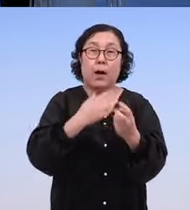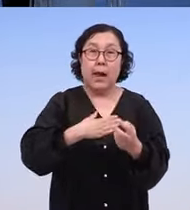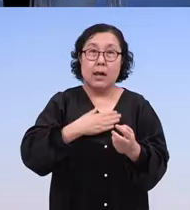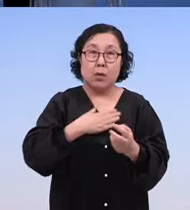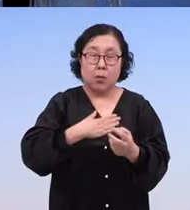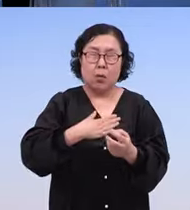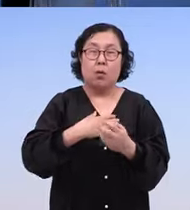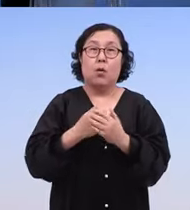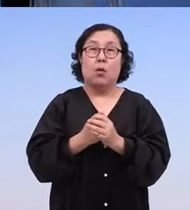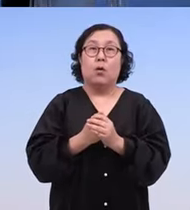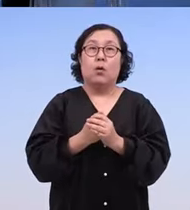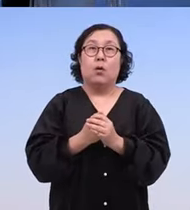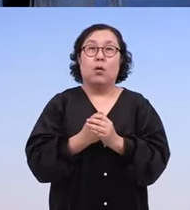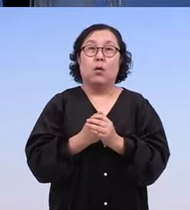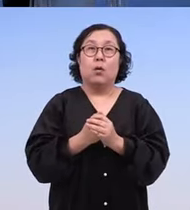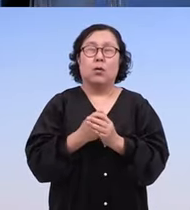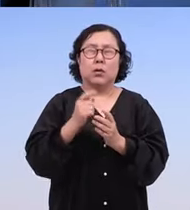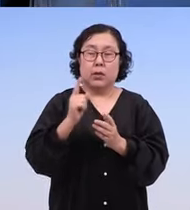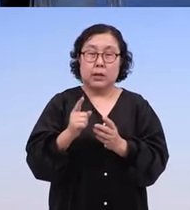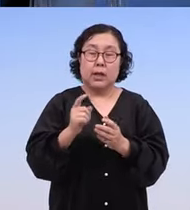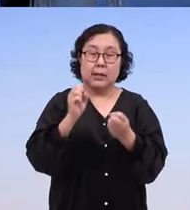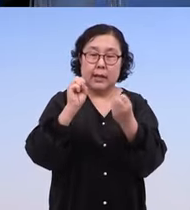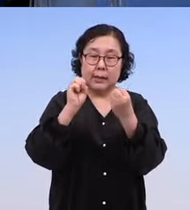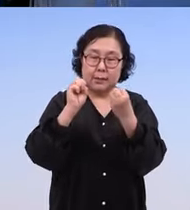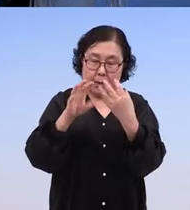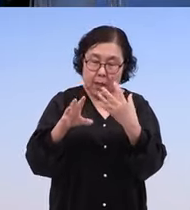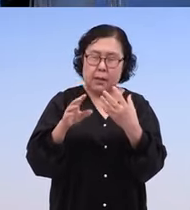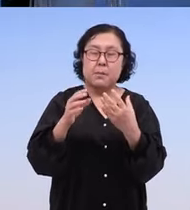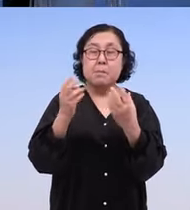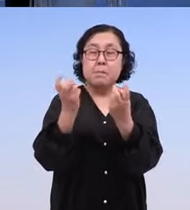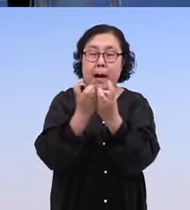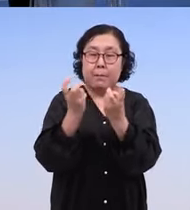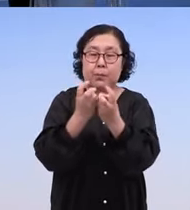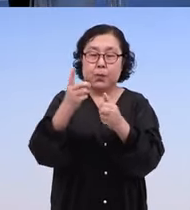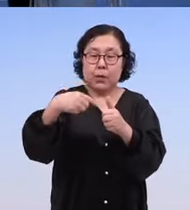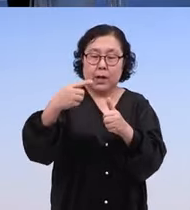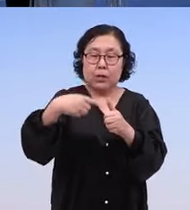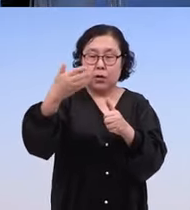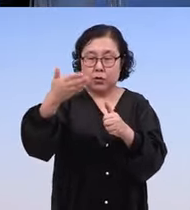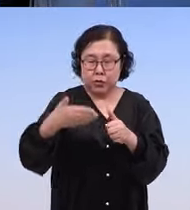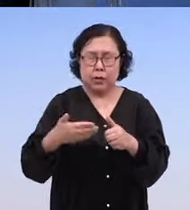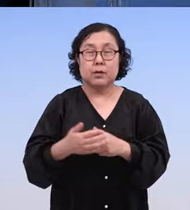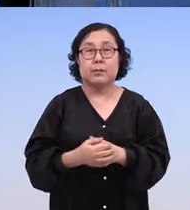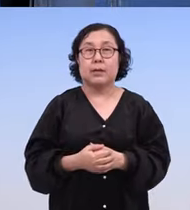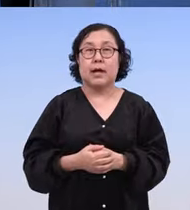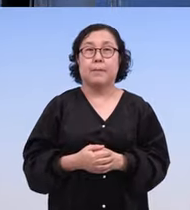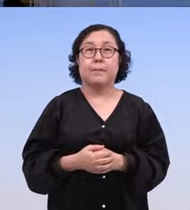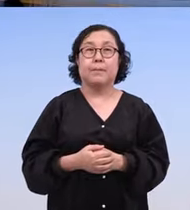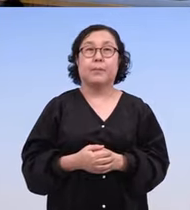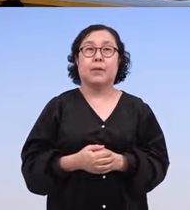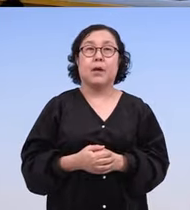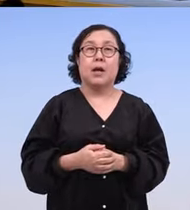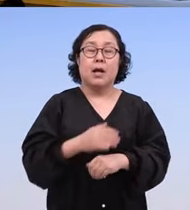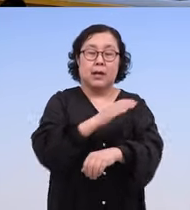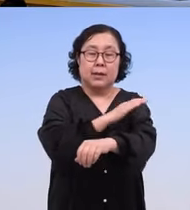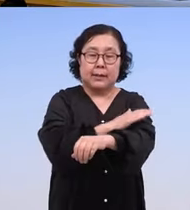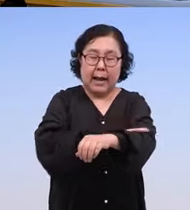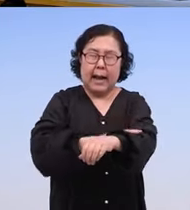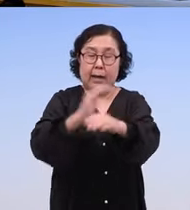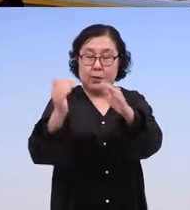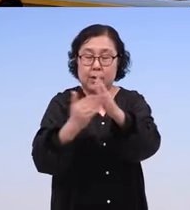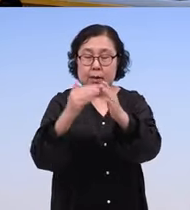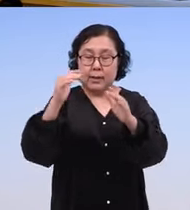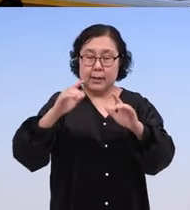가르쳐 주셨다. 제가 이 주석을 읽는데 딱 이 성경 구절이 떠오르는 겁니다. 전도서 7장 14절,